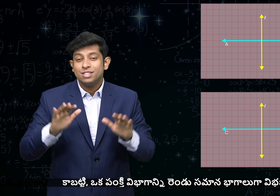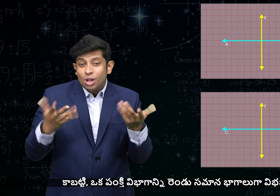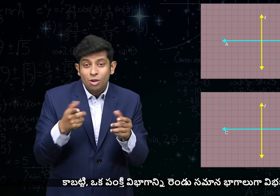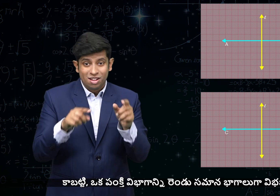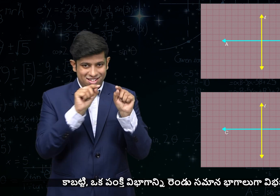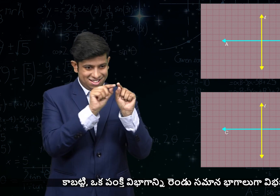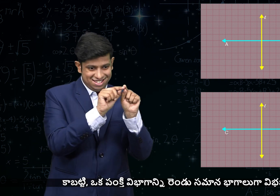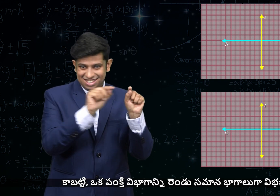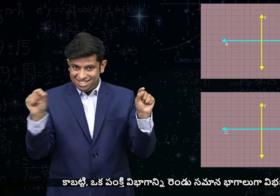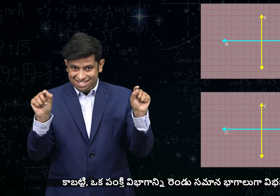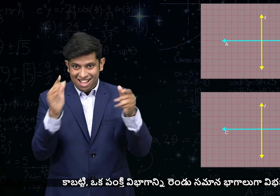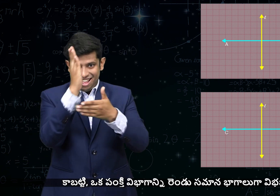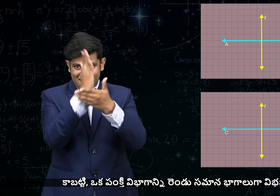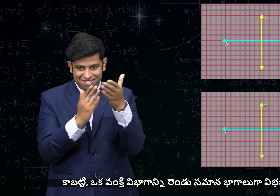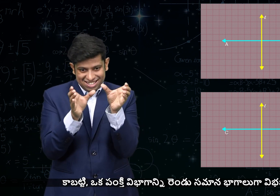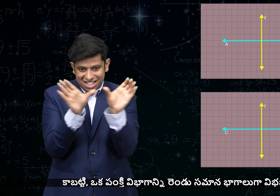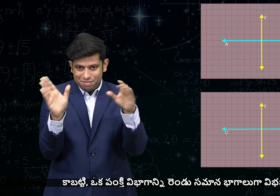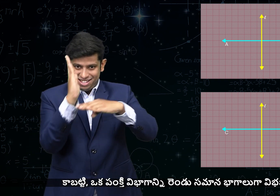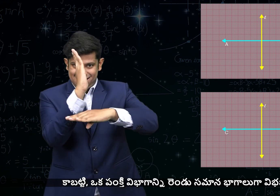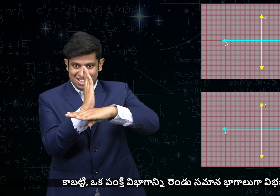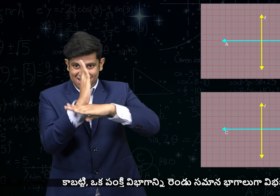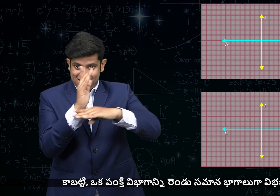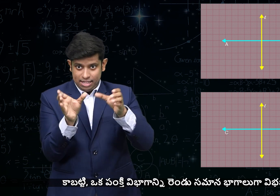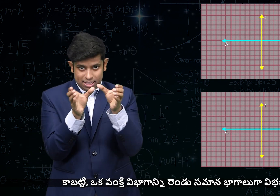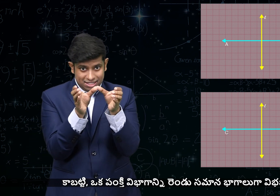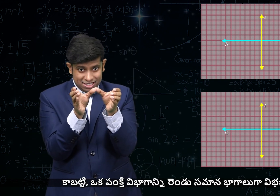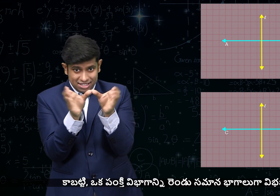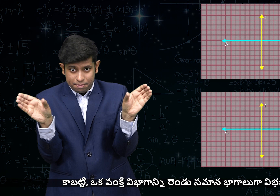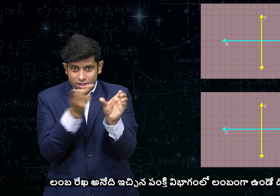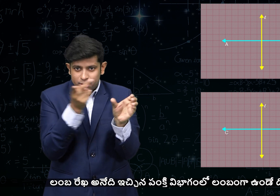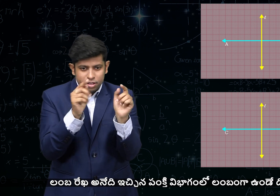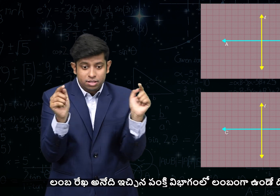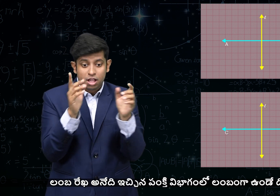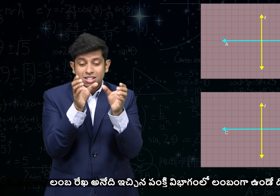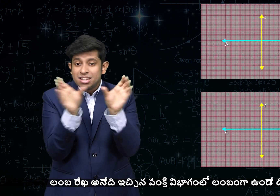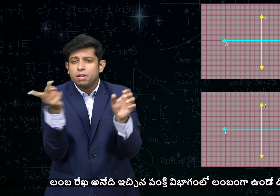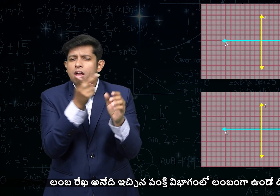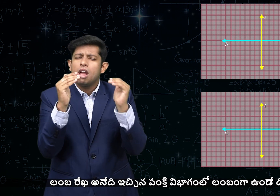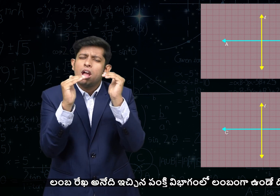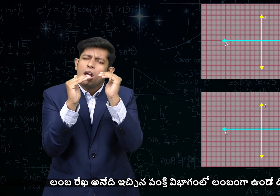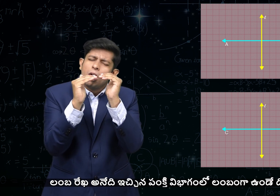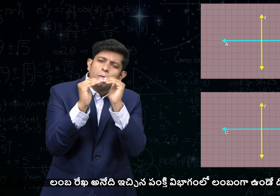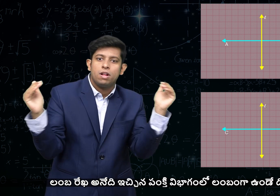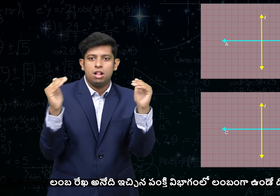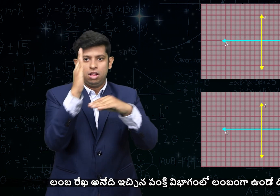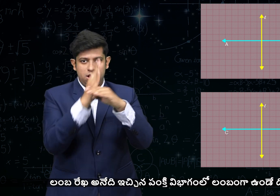కాబట్టి ఒక పంక్తి విభాగాన్ని రెండు సమాన భాగాలుగా విభజించే లంబరేఖ అనేది ఇచ్చిన పంక్తి